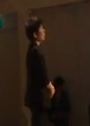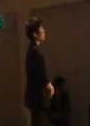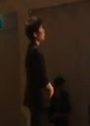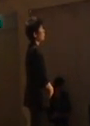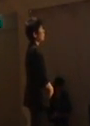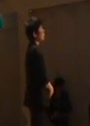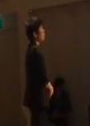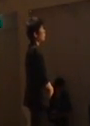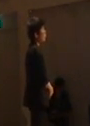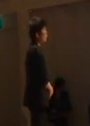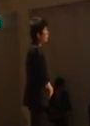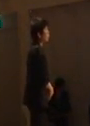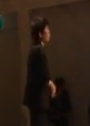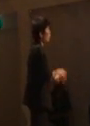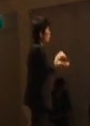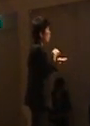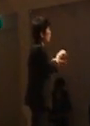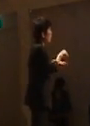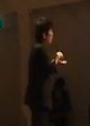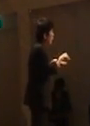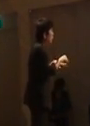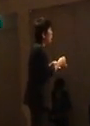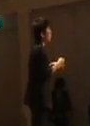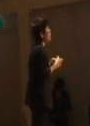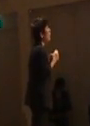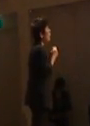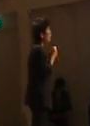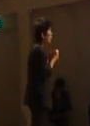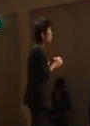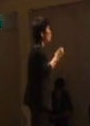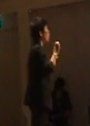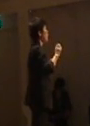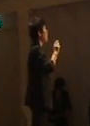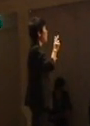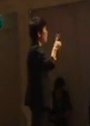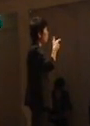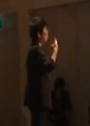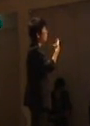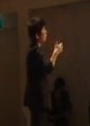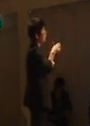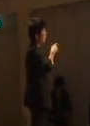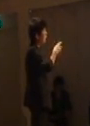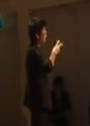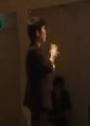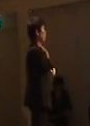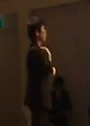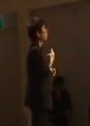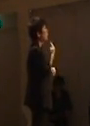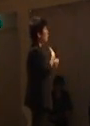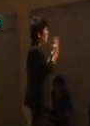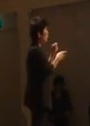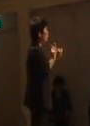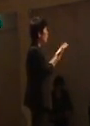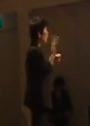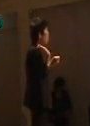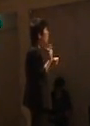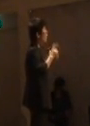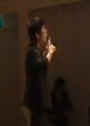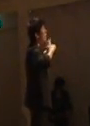デザイナーでもあり、エンジニアでもあるんですけども、2年前から東京大学で先生をしたりもしている山中